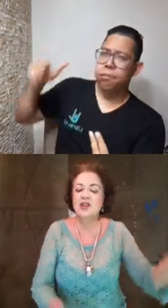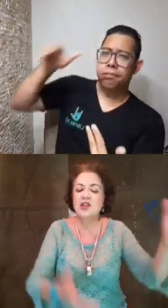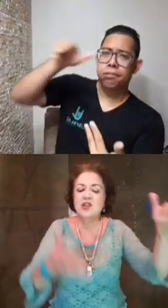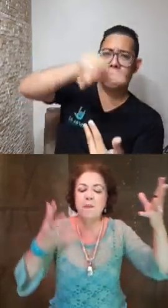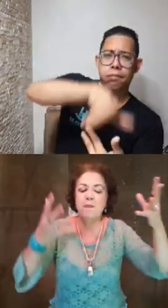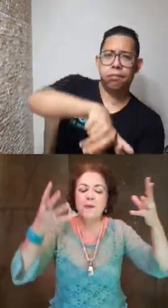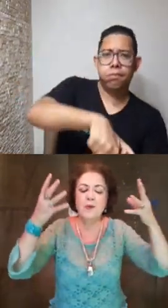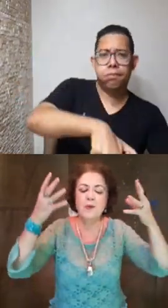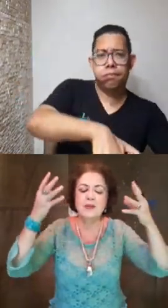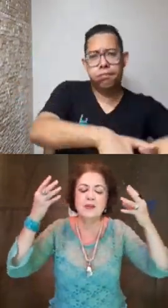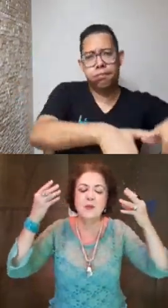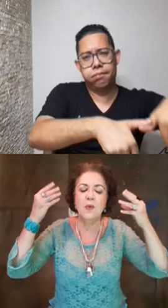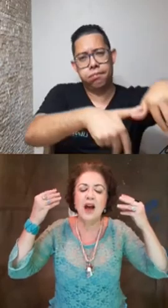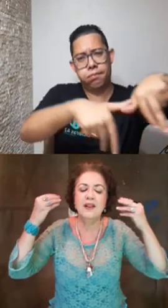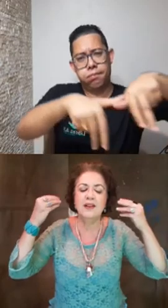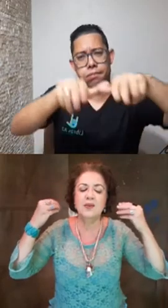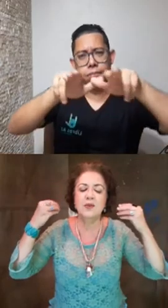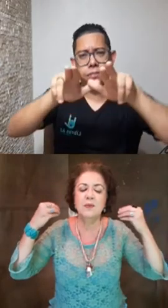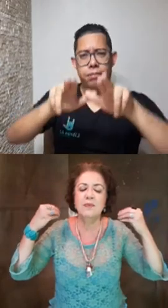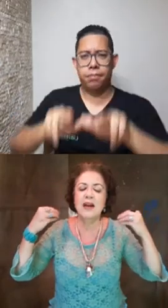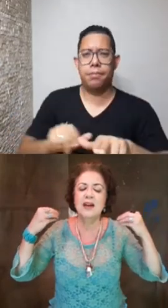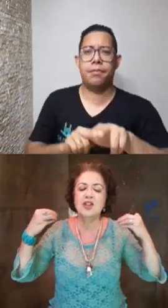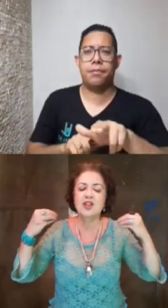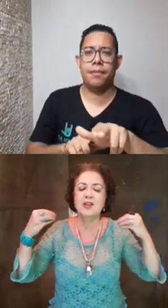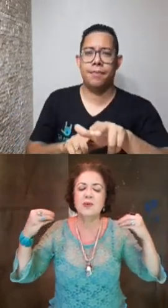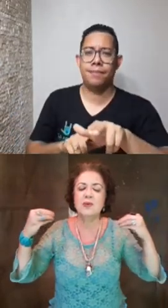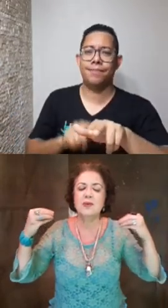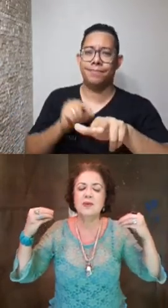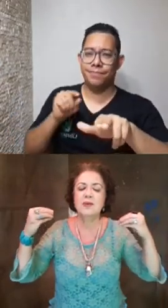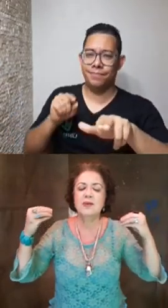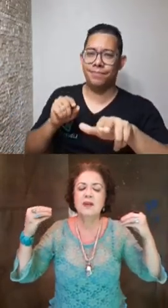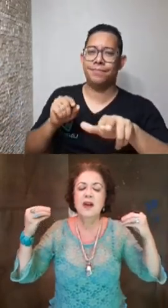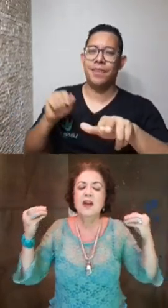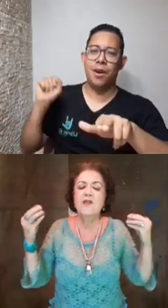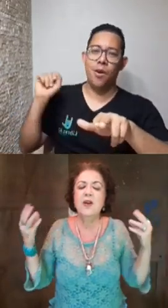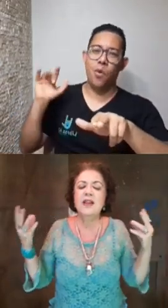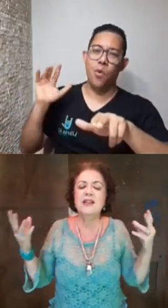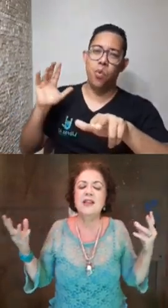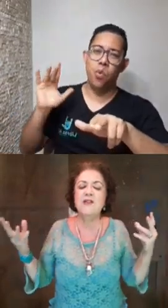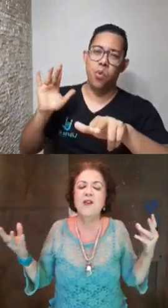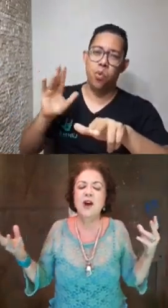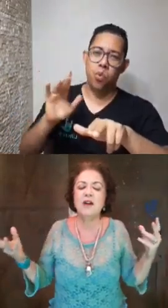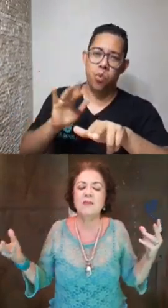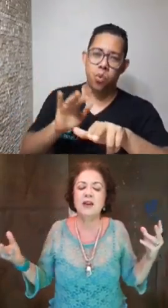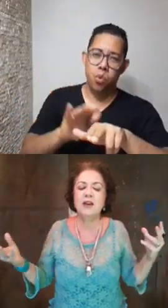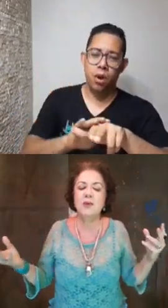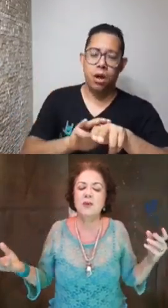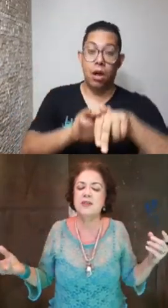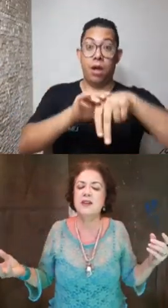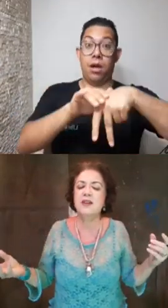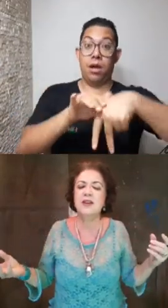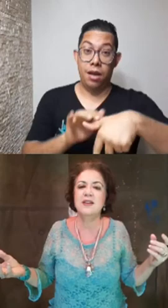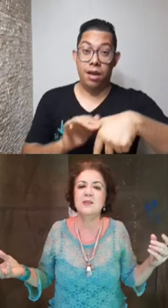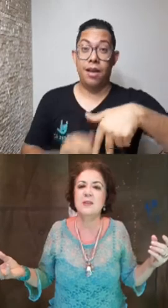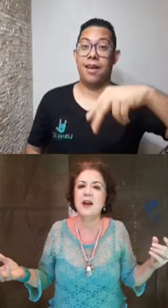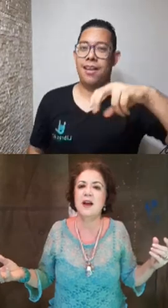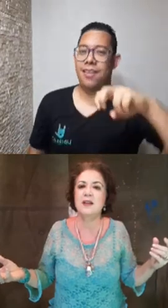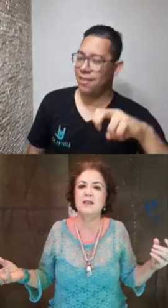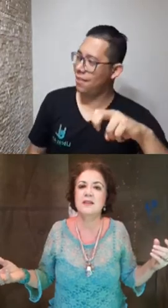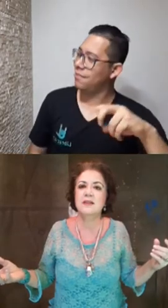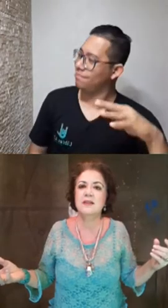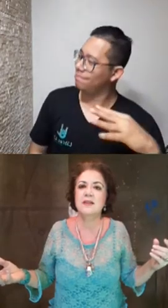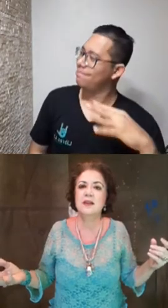Ela soprou seu hálito mágico e foi dessa forma que eu consegui